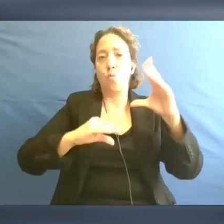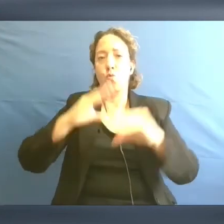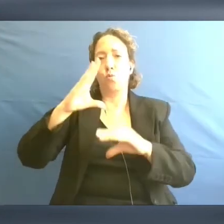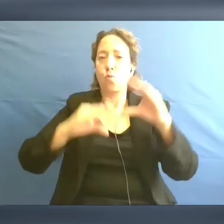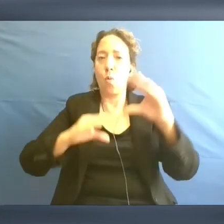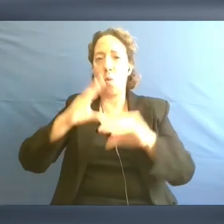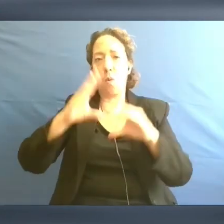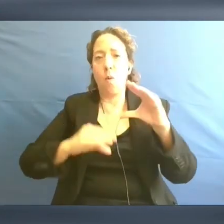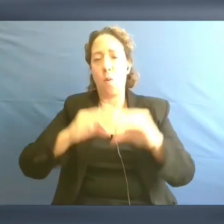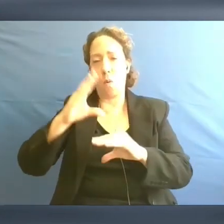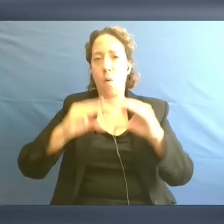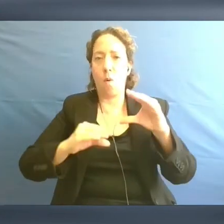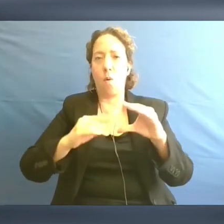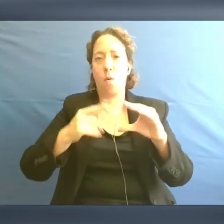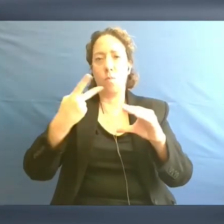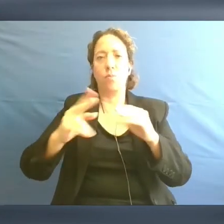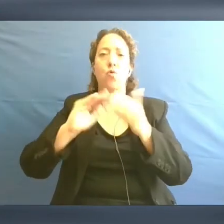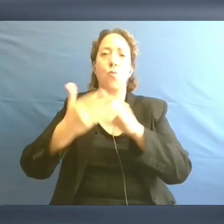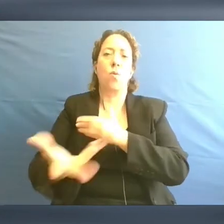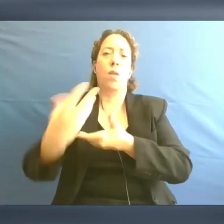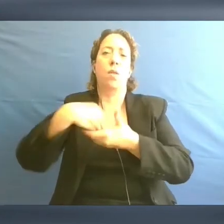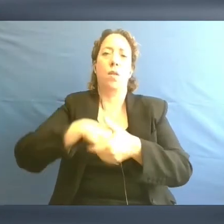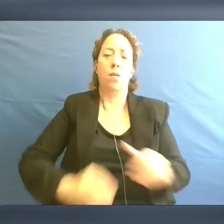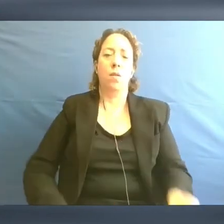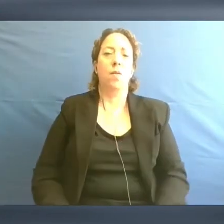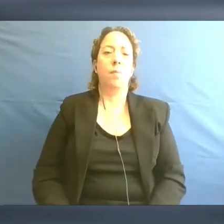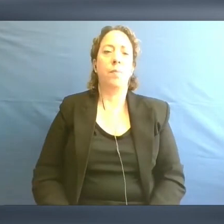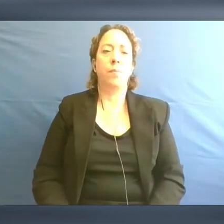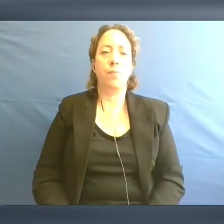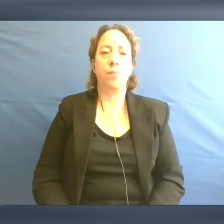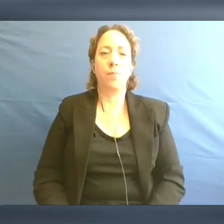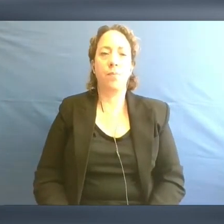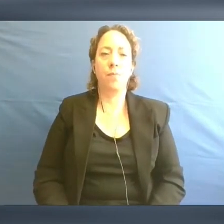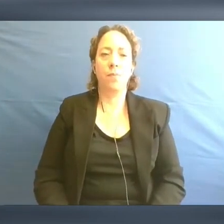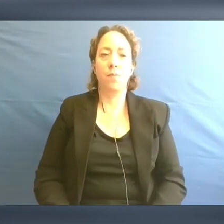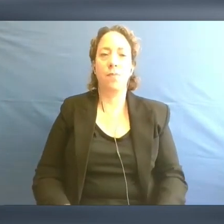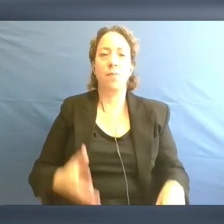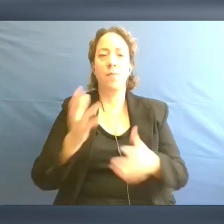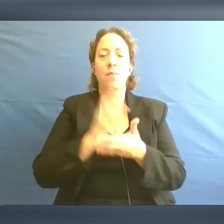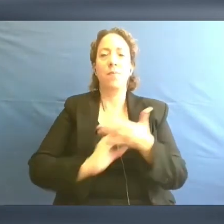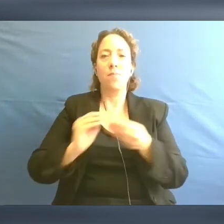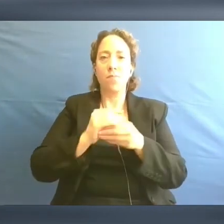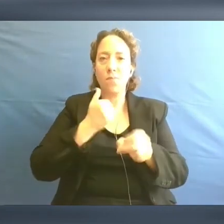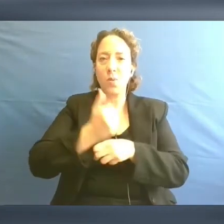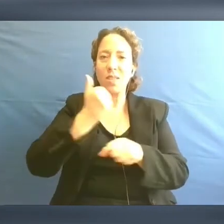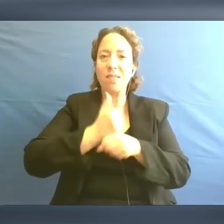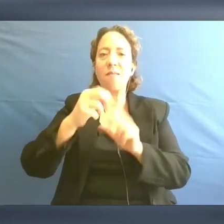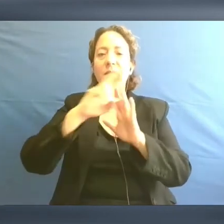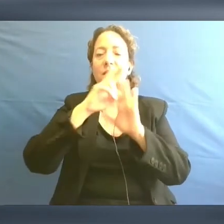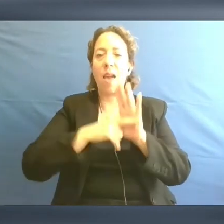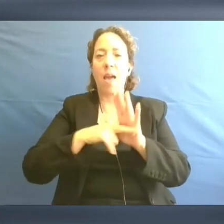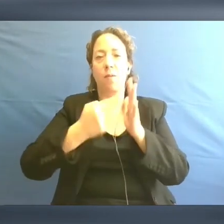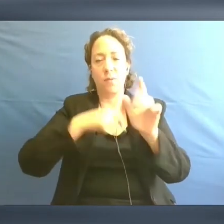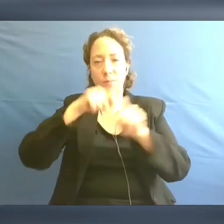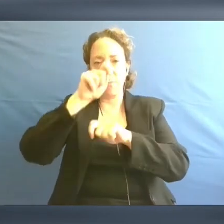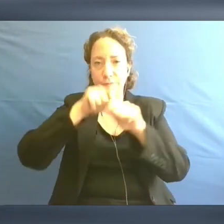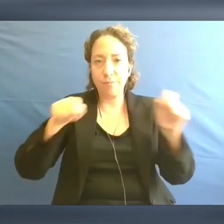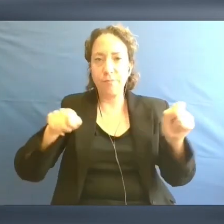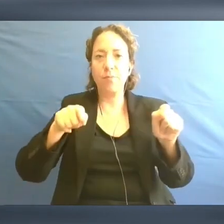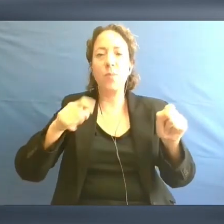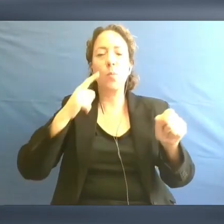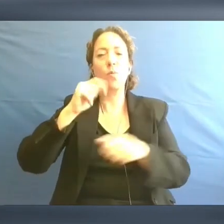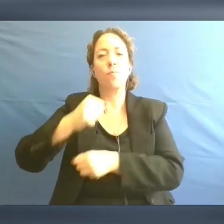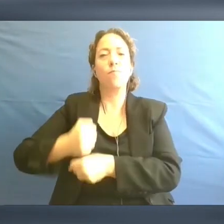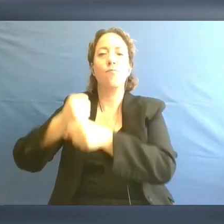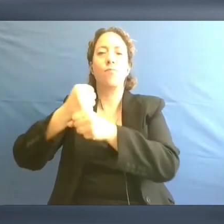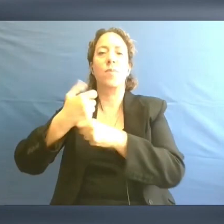de la communauté. En plus de ça, tous les ans, les règles sont réévaluées, alors notamment pour le support d'accessibilité, puisque les